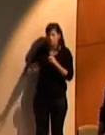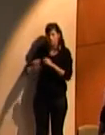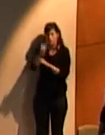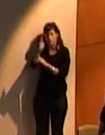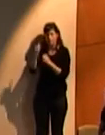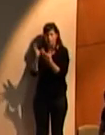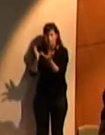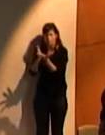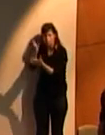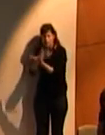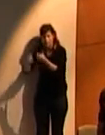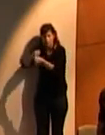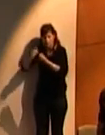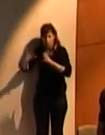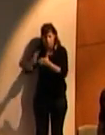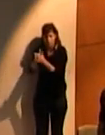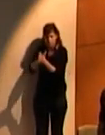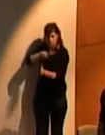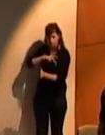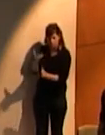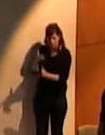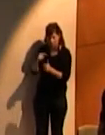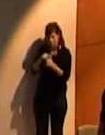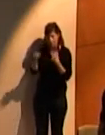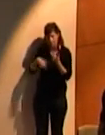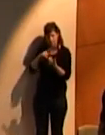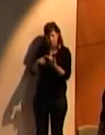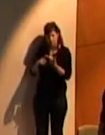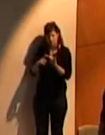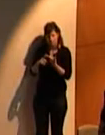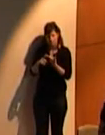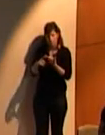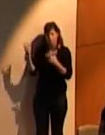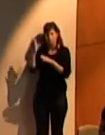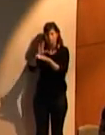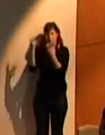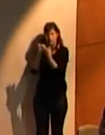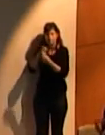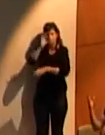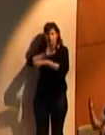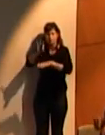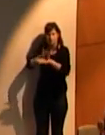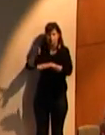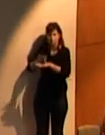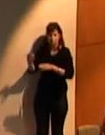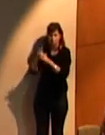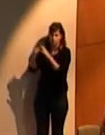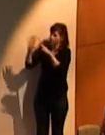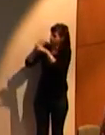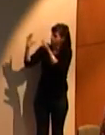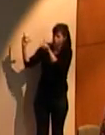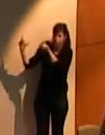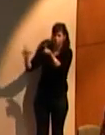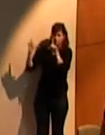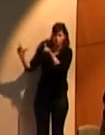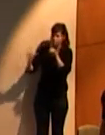la jeunesse du projet, nos motivations. Ensuite, on va vous présenter quelques exemples d'architecture pour illustrer notre propos, donc quand le handicap